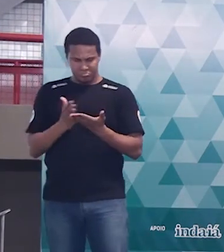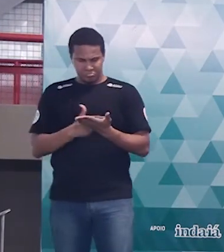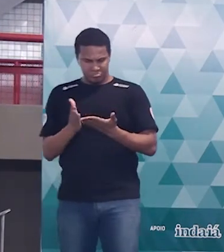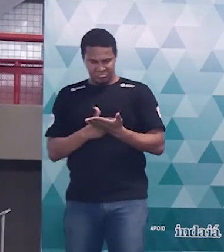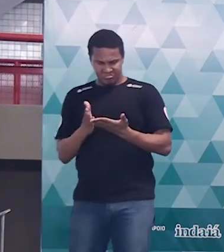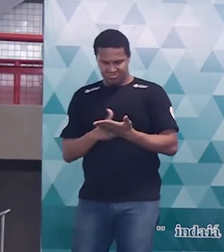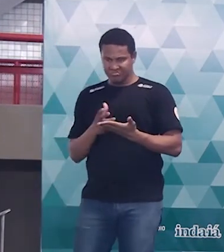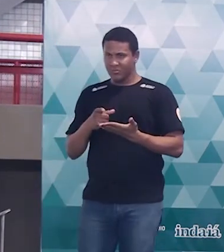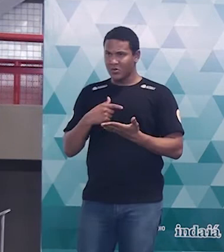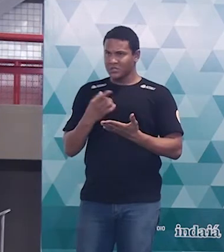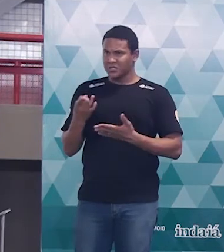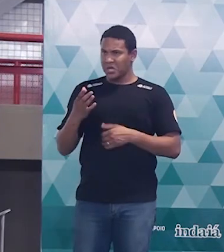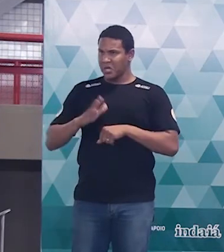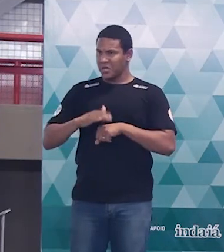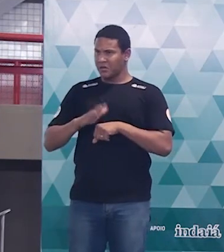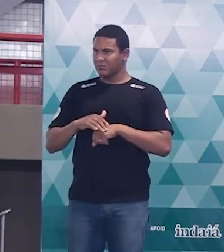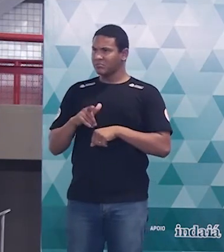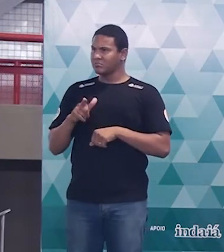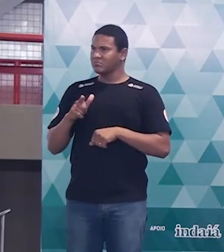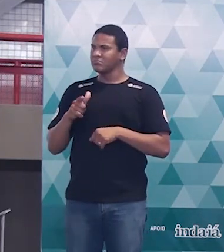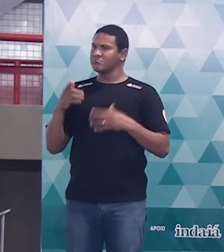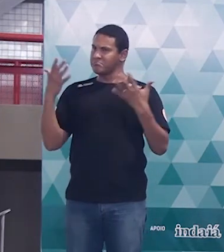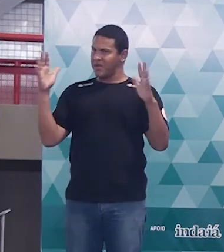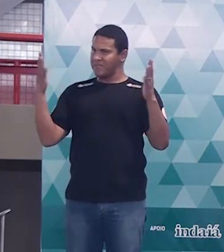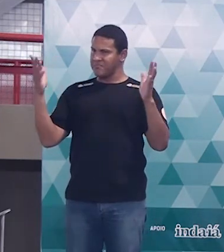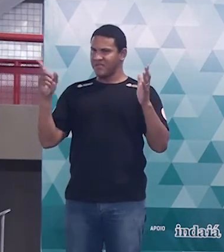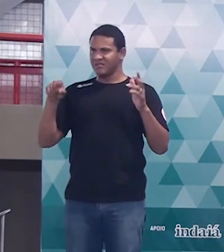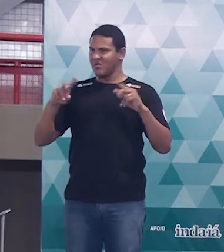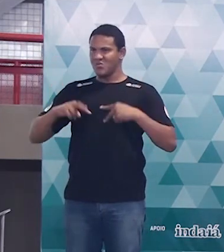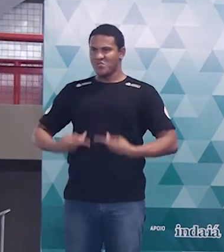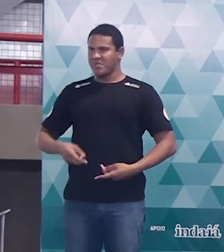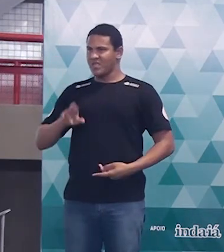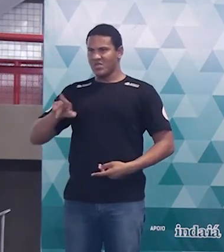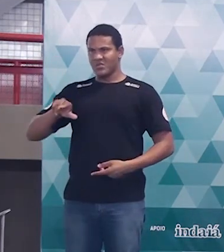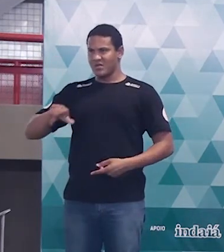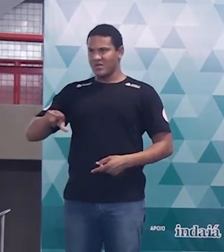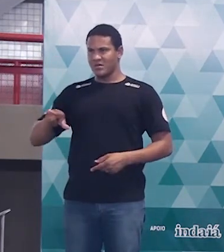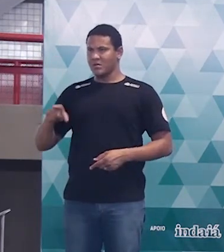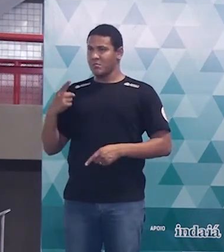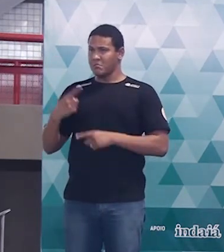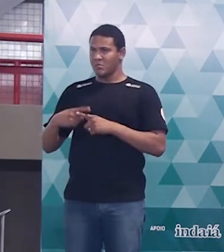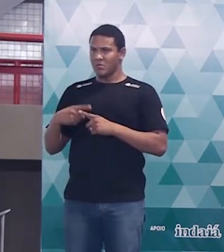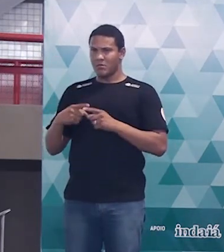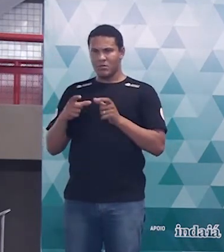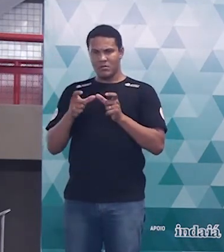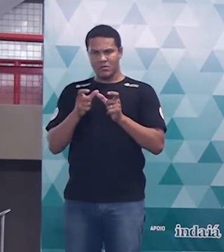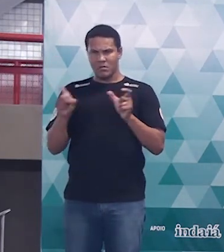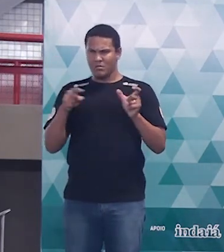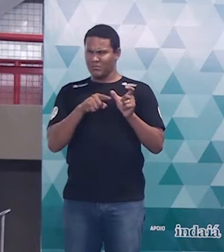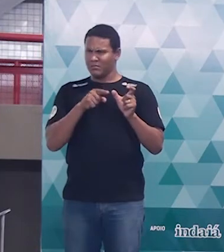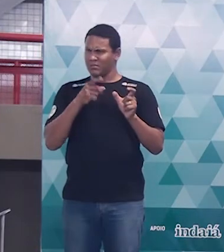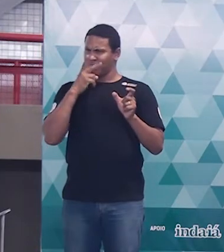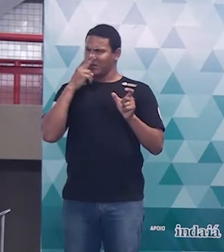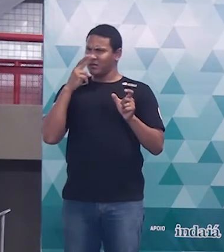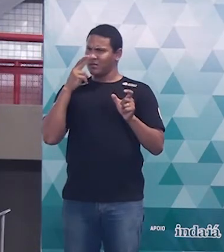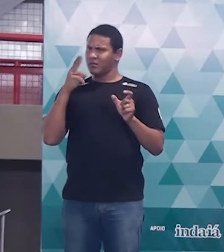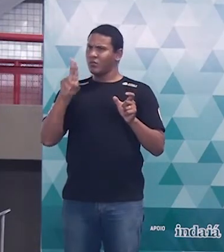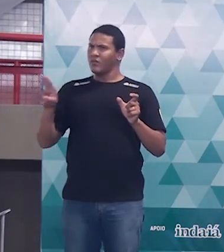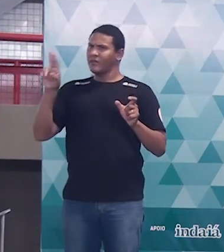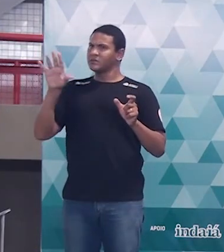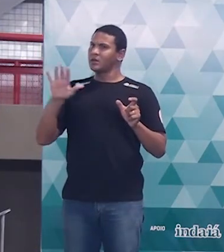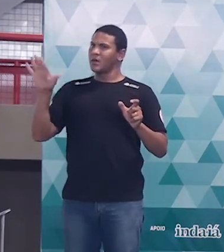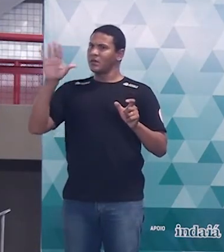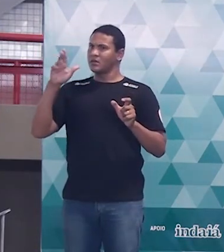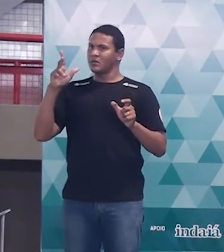sozinho, parabéns. Você pertence a outra espécie. Porque a linguagem que os livros usam é para universitário. E